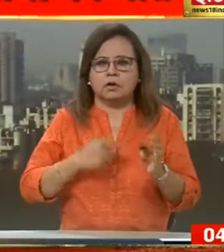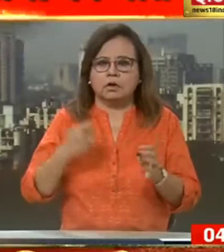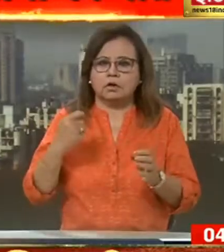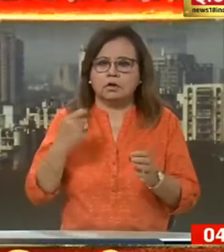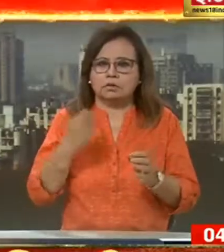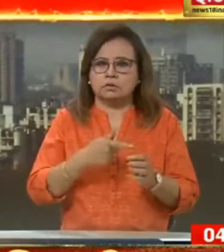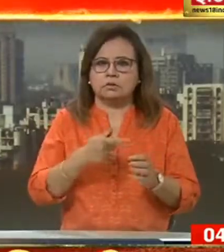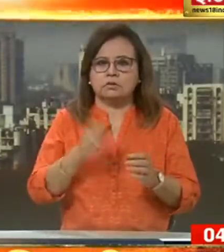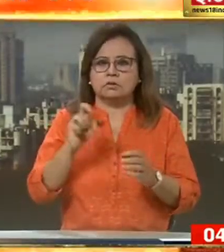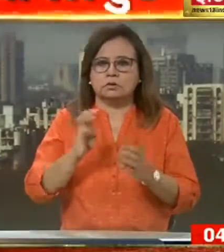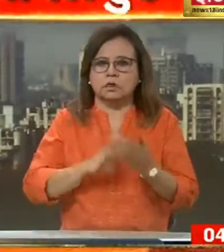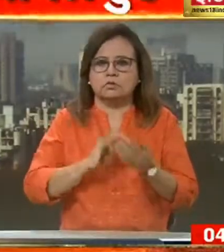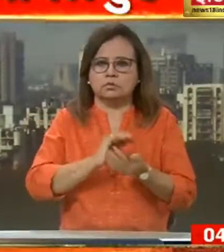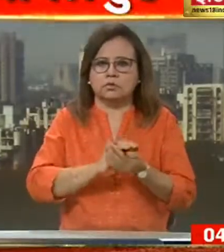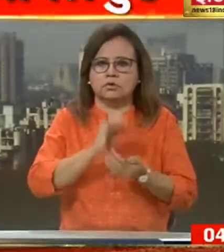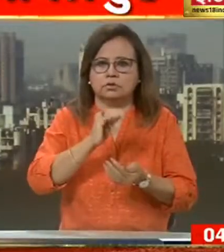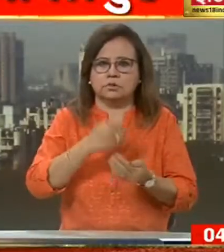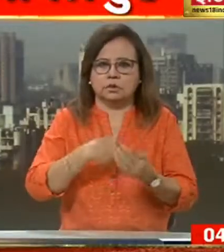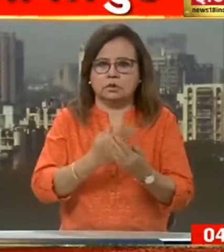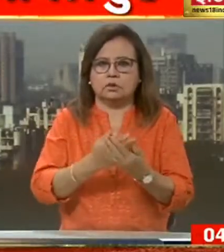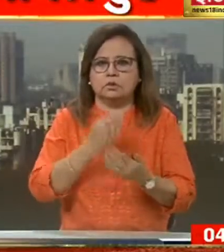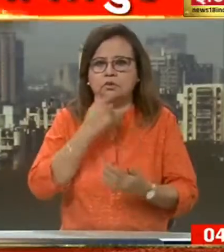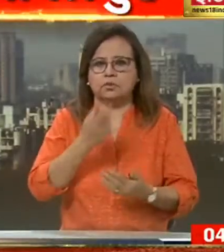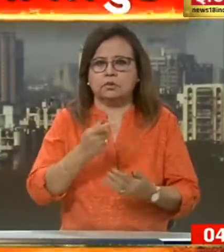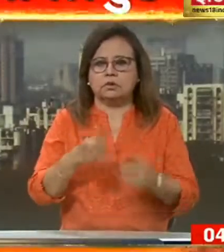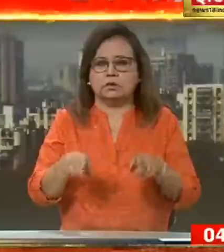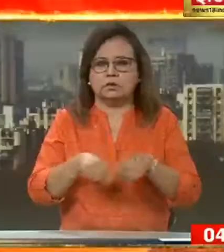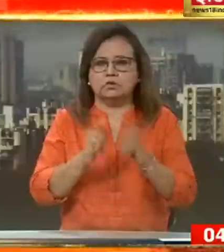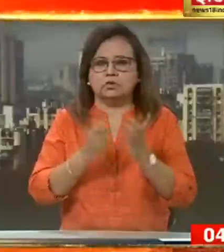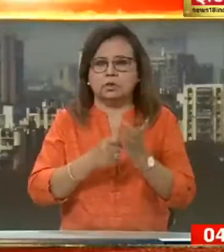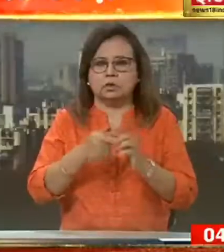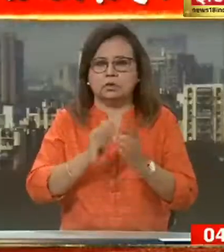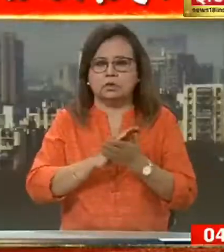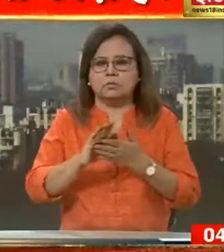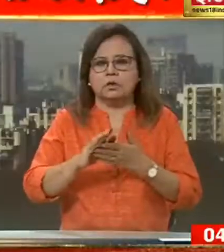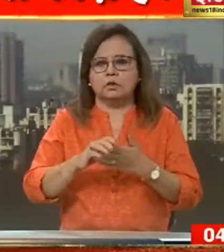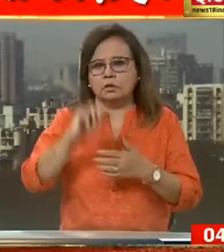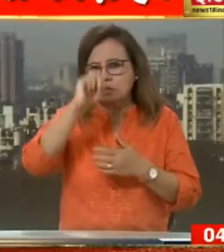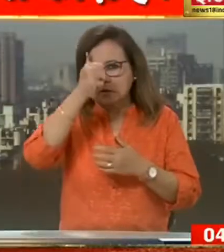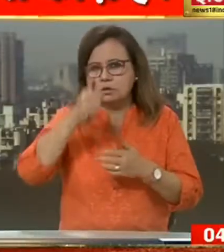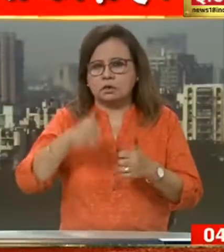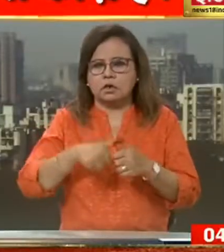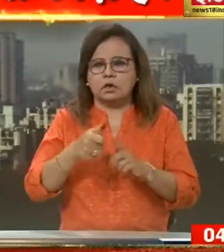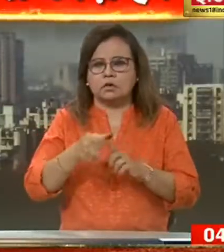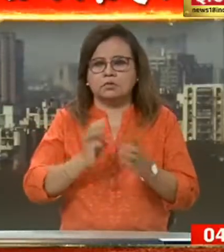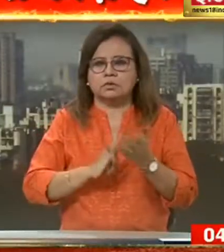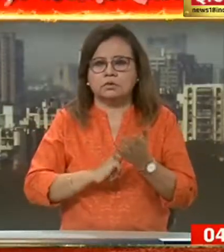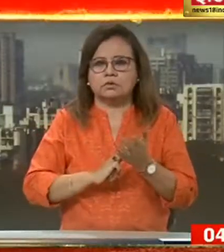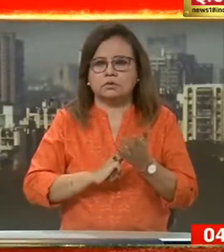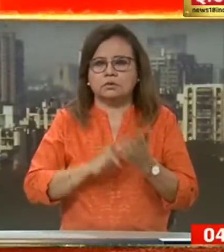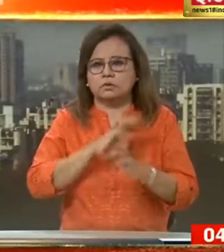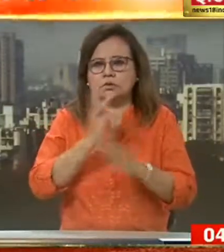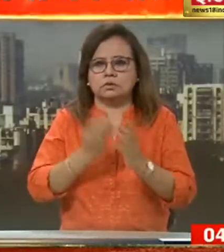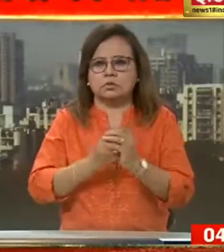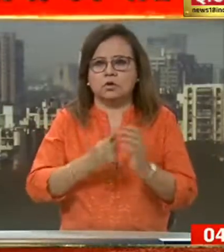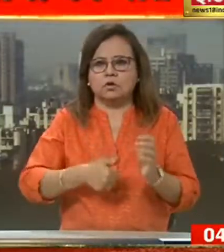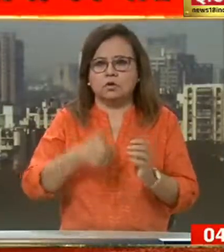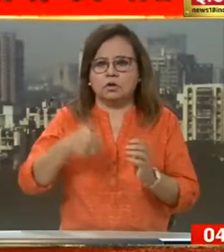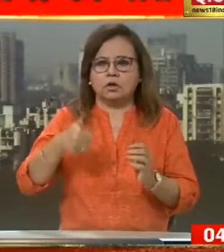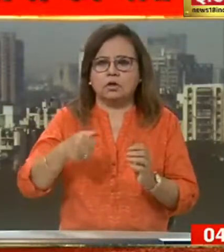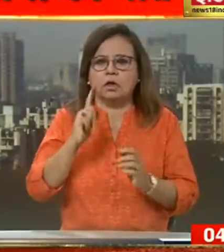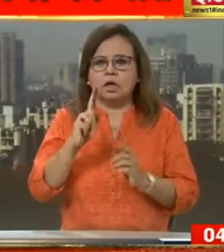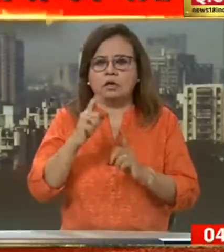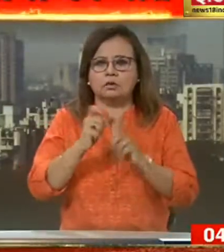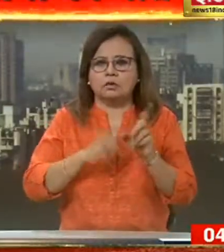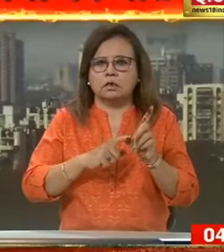माह का वेतन मुख्यमंत्री राहत कोष में देने की घोषणा की है इसके साथ ही उत्तराखंड के भारतीय प्रशासनिक सेवा के सभी अधिकारी